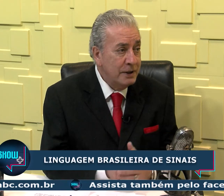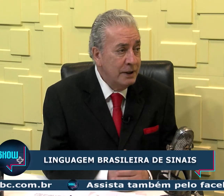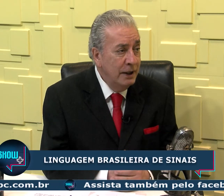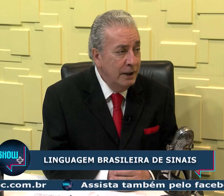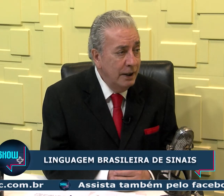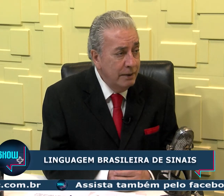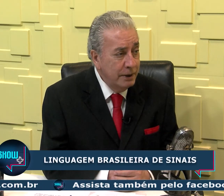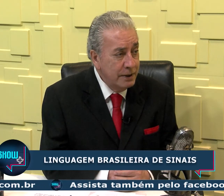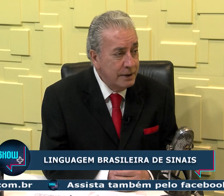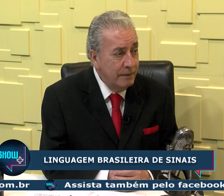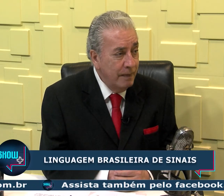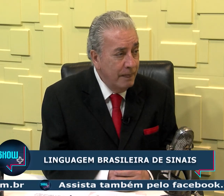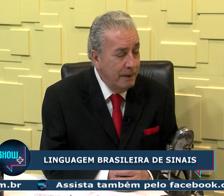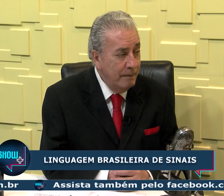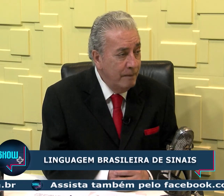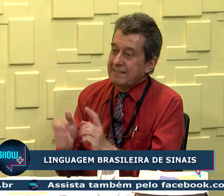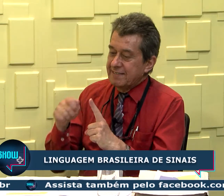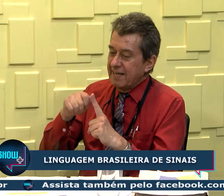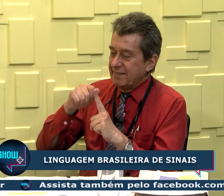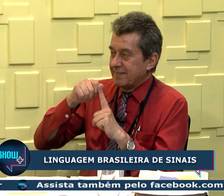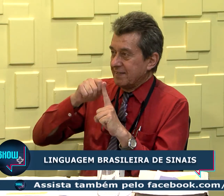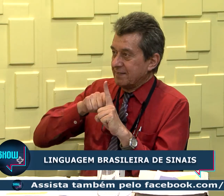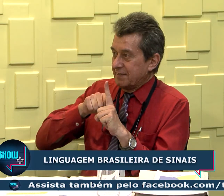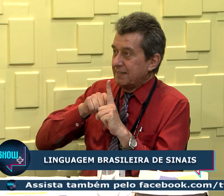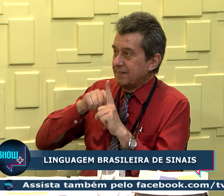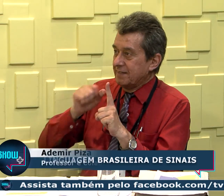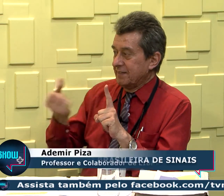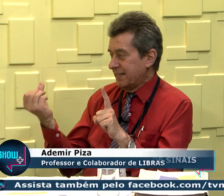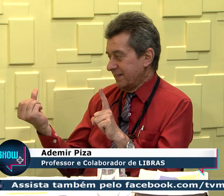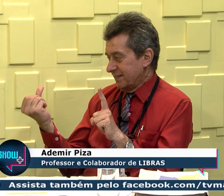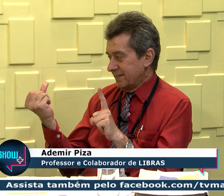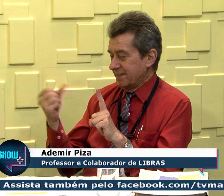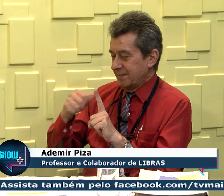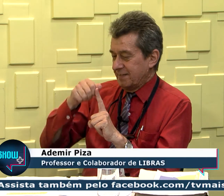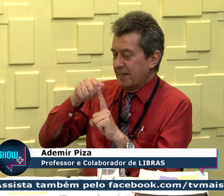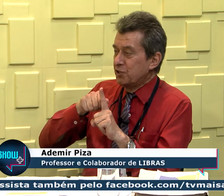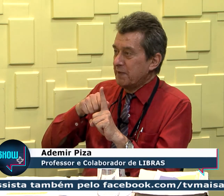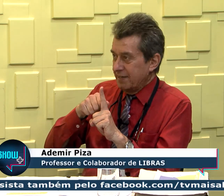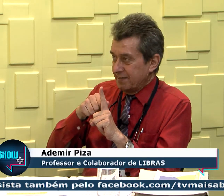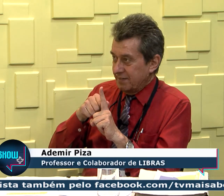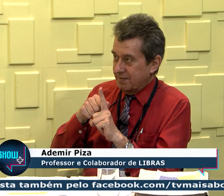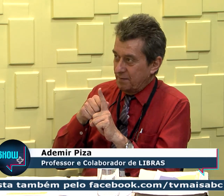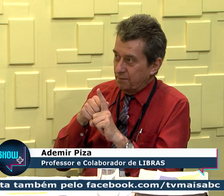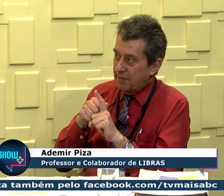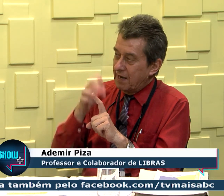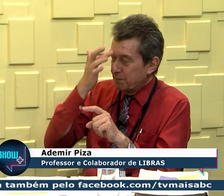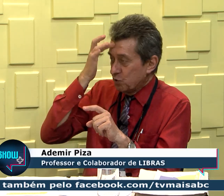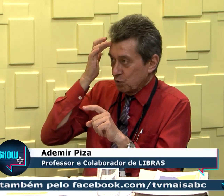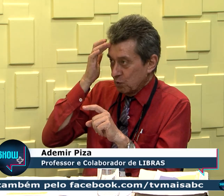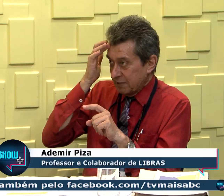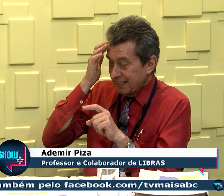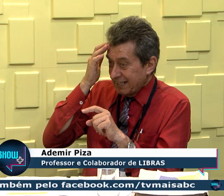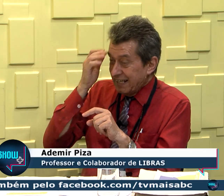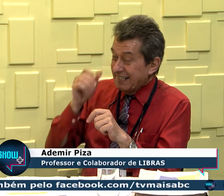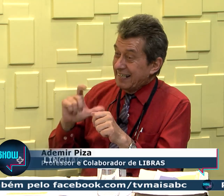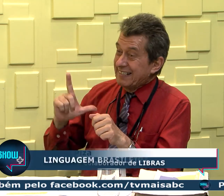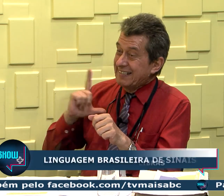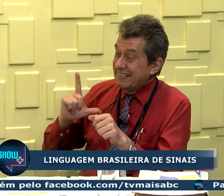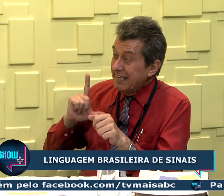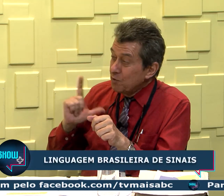libras 6 em seis em seis meses a pessoa que ela tem um